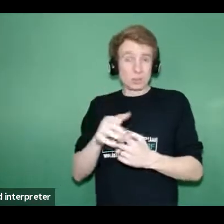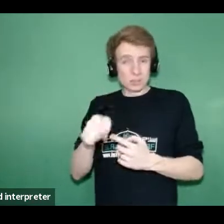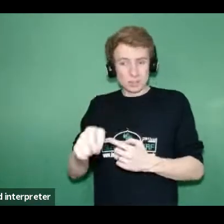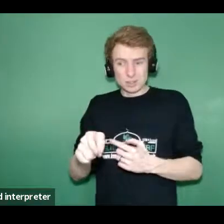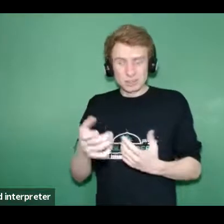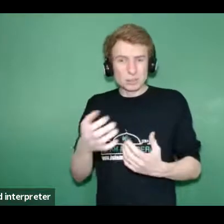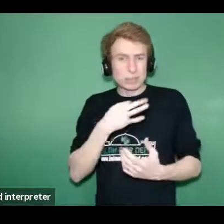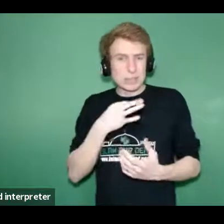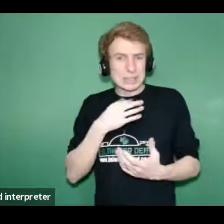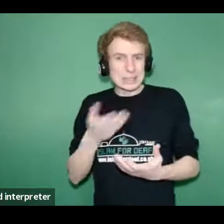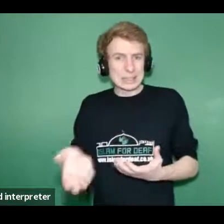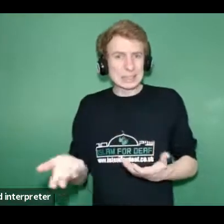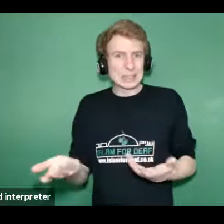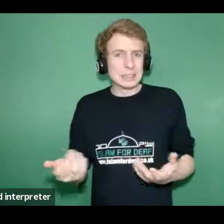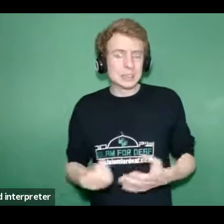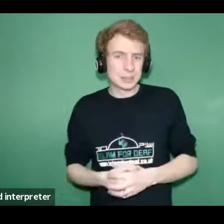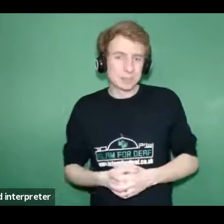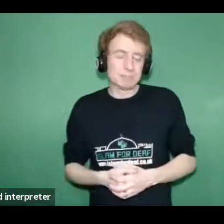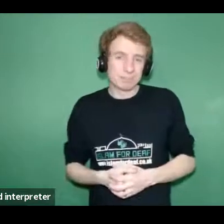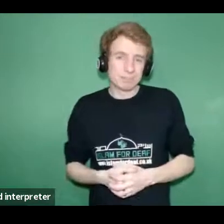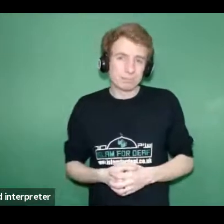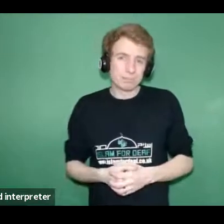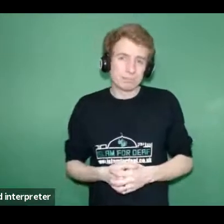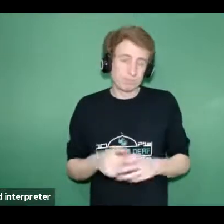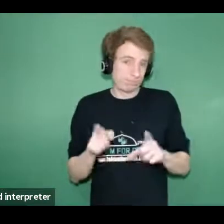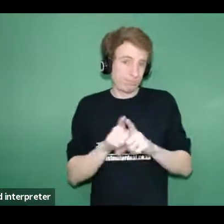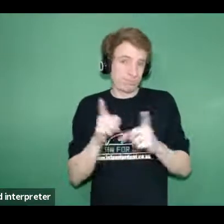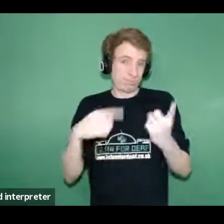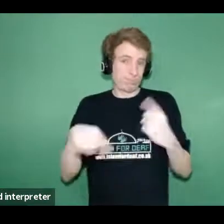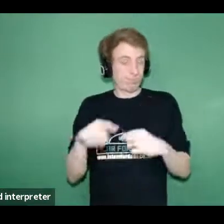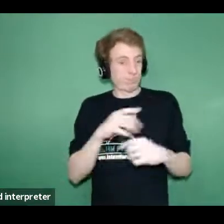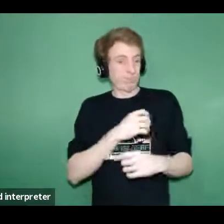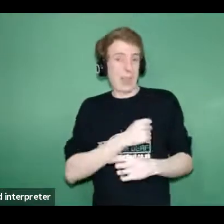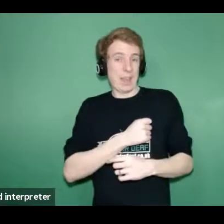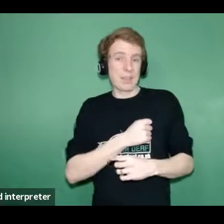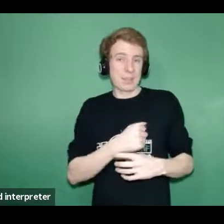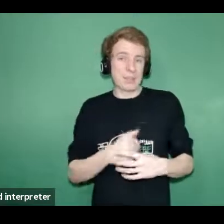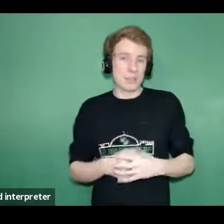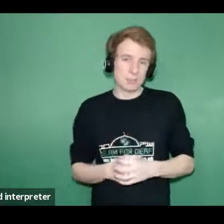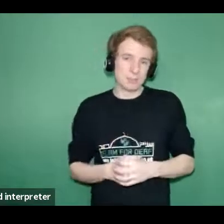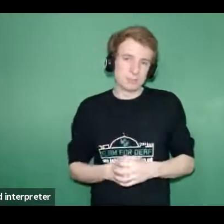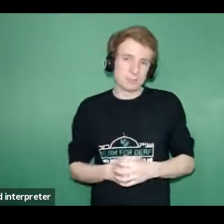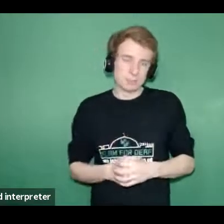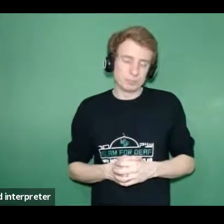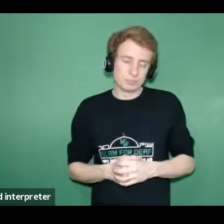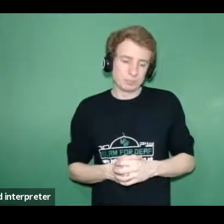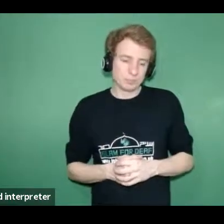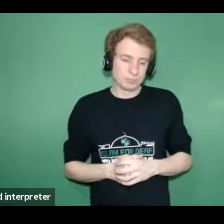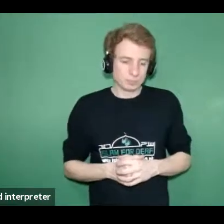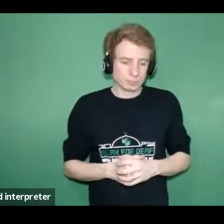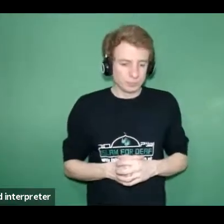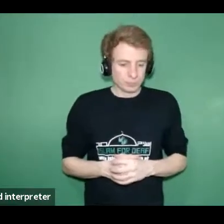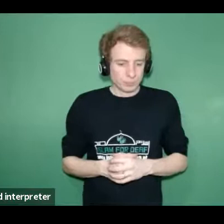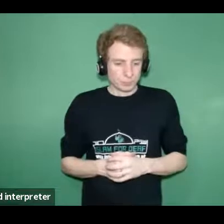وهذه الحياة الدنيا هكذا، لم تخلق ولم نخلق